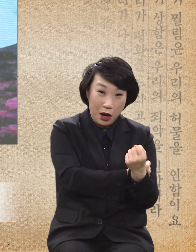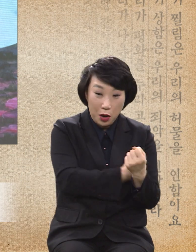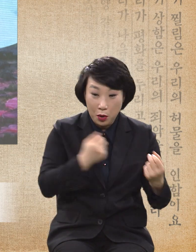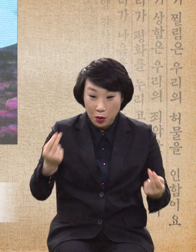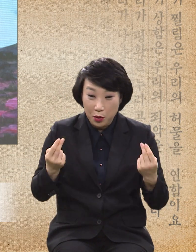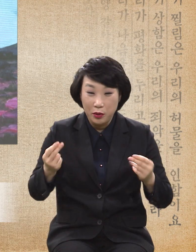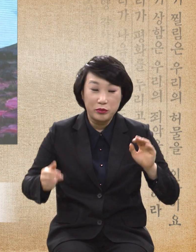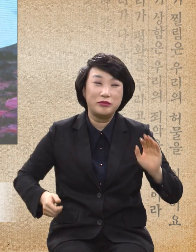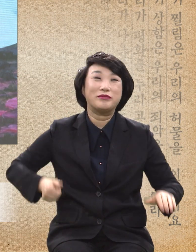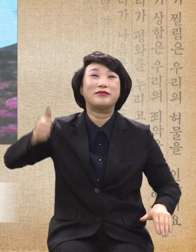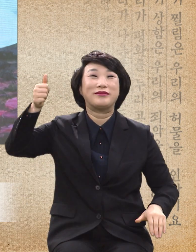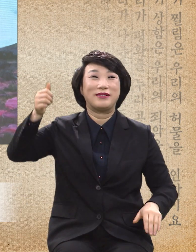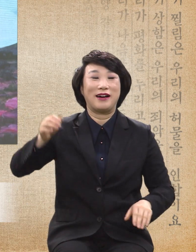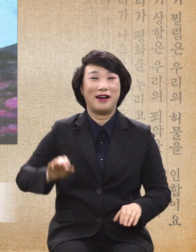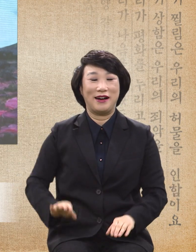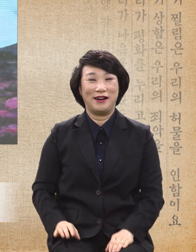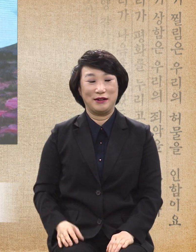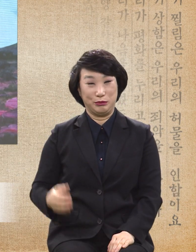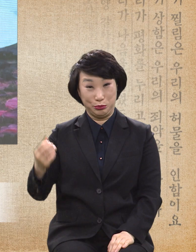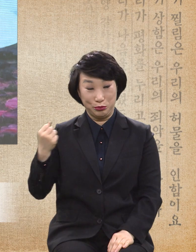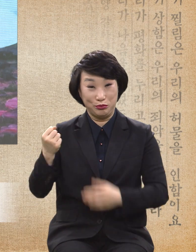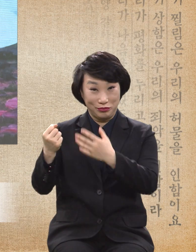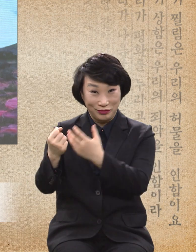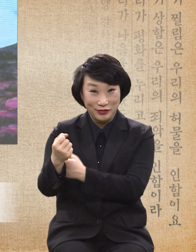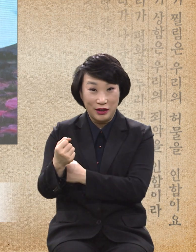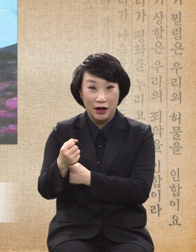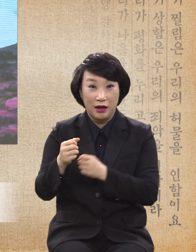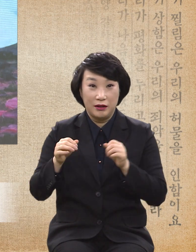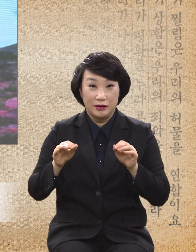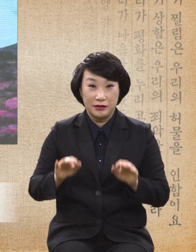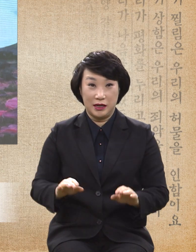것과 비교할 수 없이 강하다.